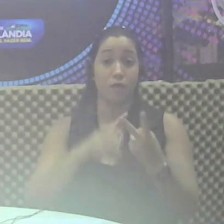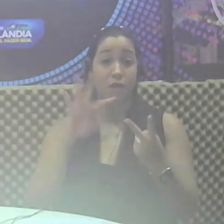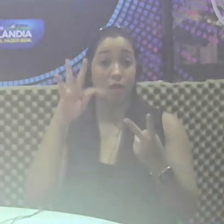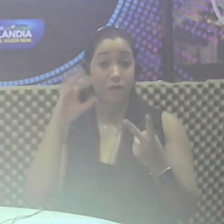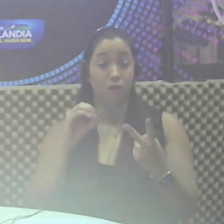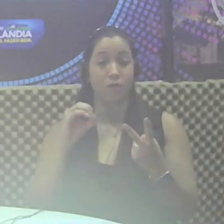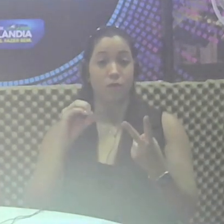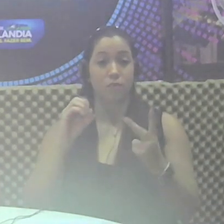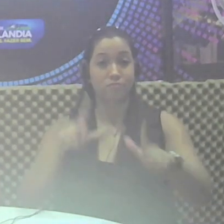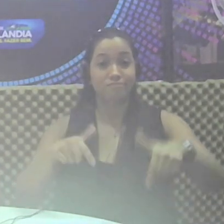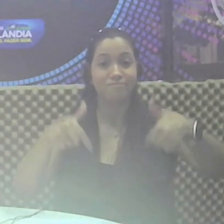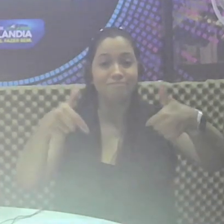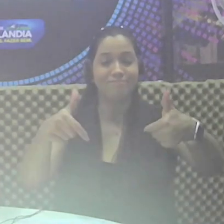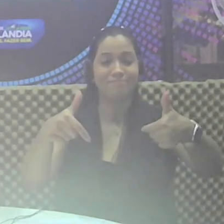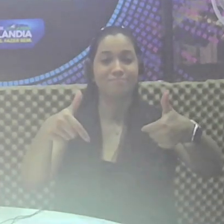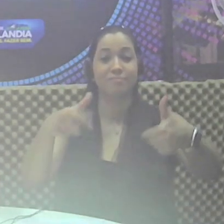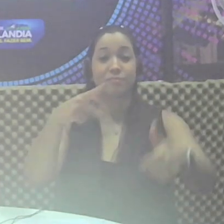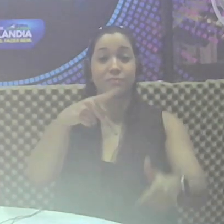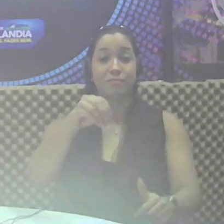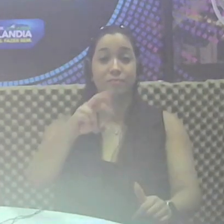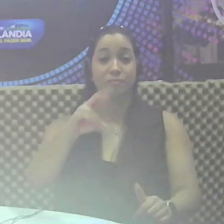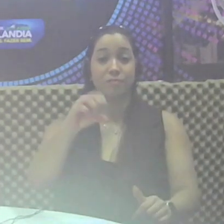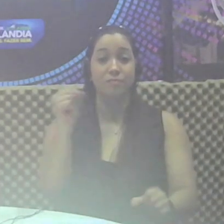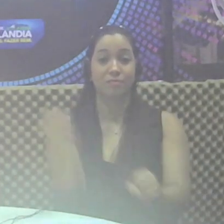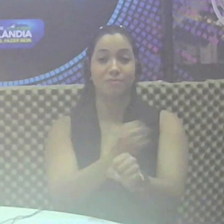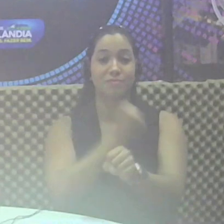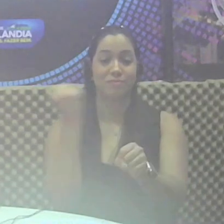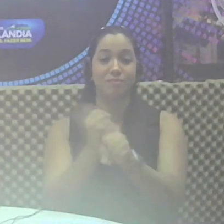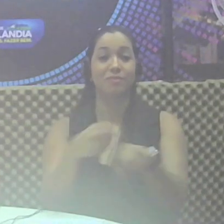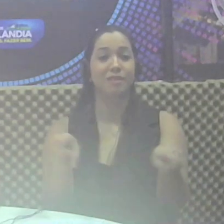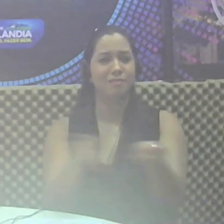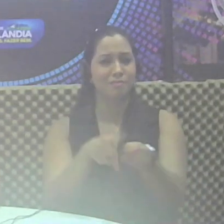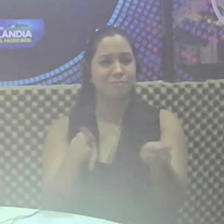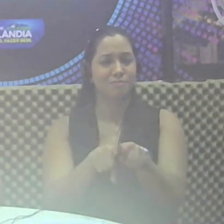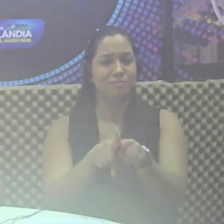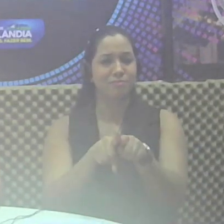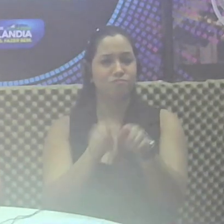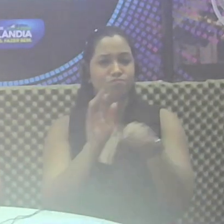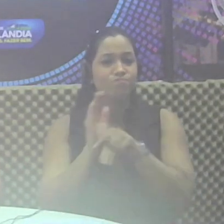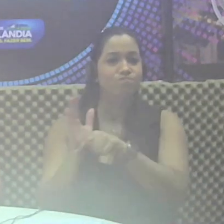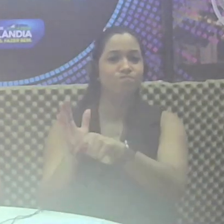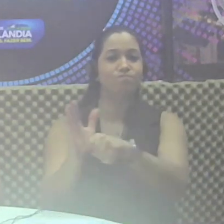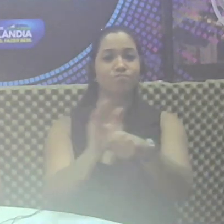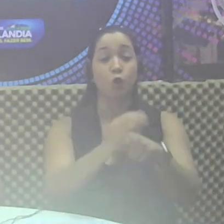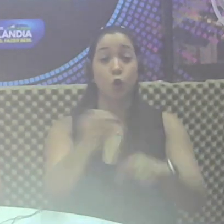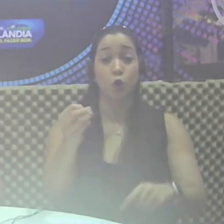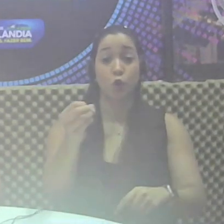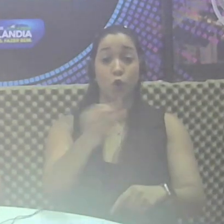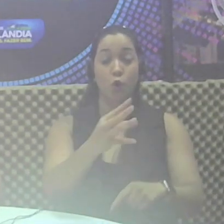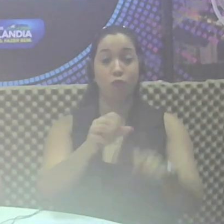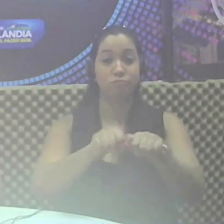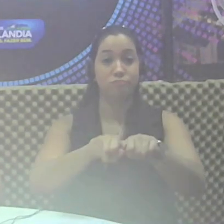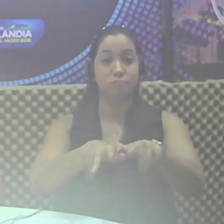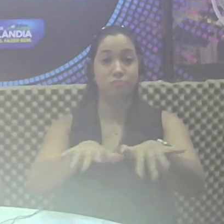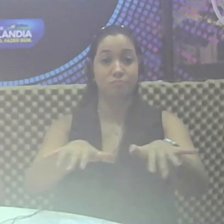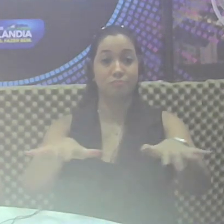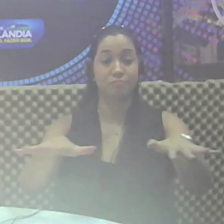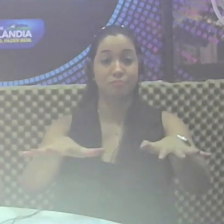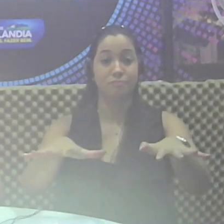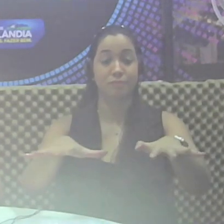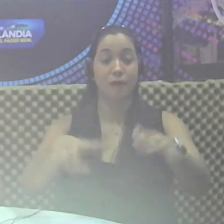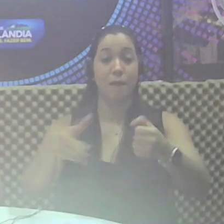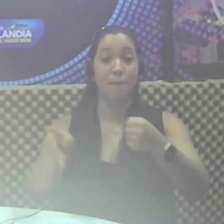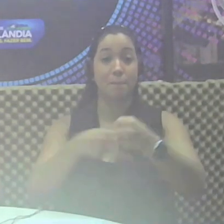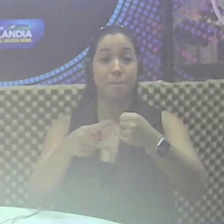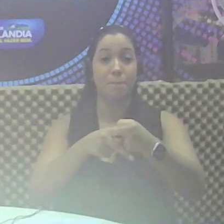foi executado pela Poros Construtora e também contemplou a construção de novo dissipador com pedra para